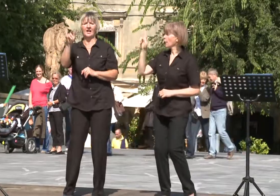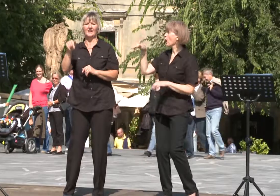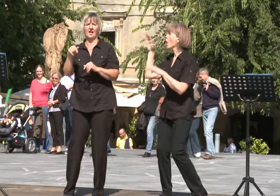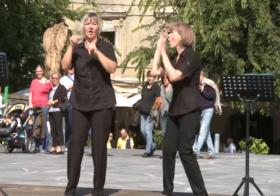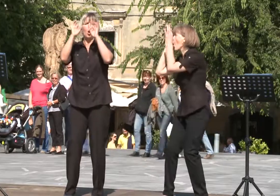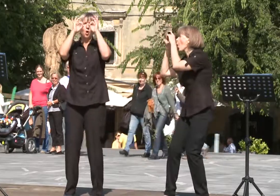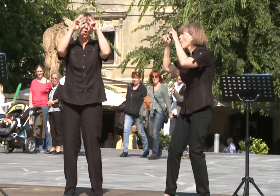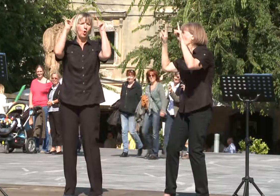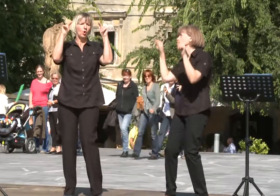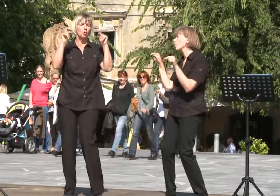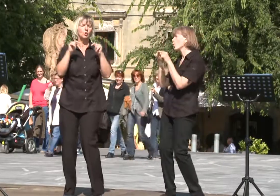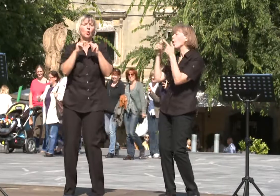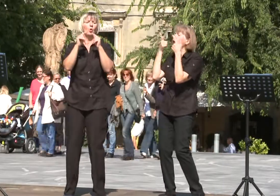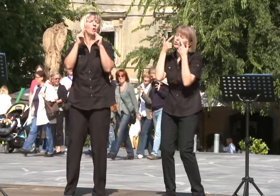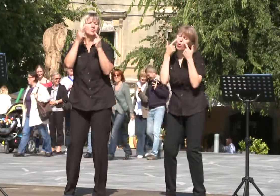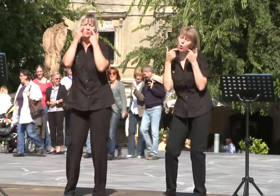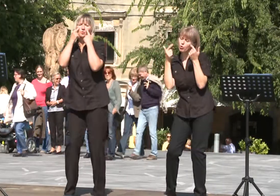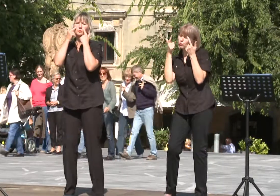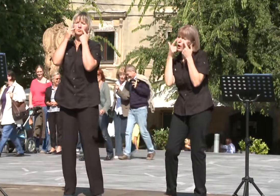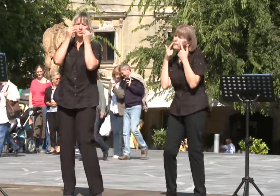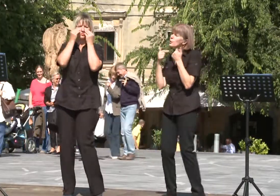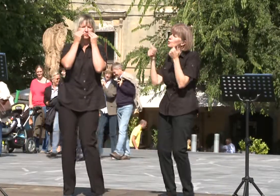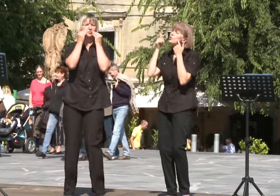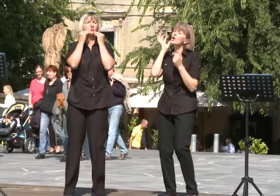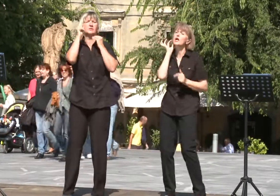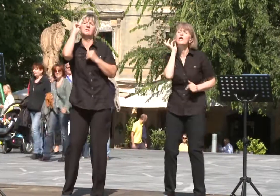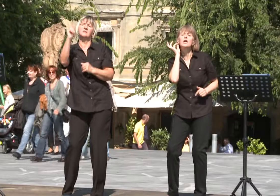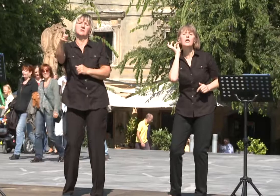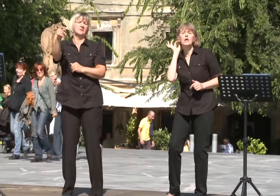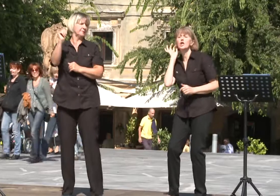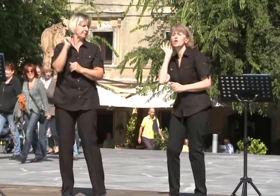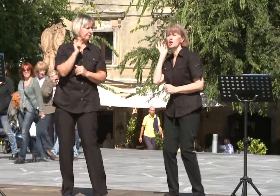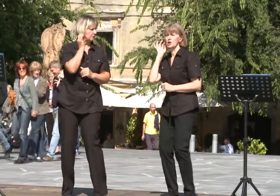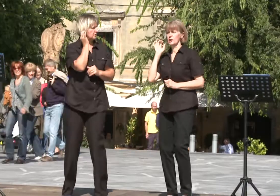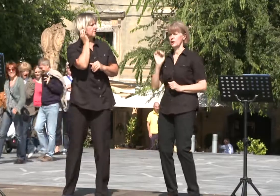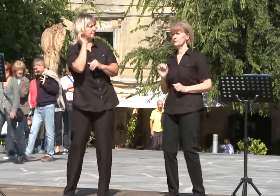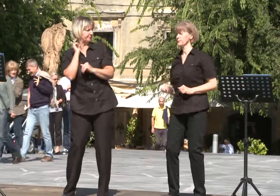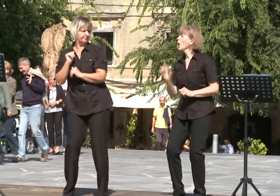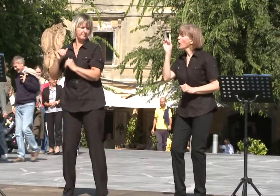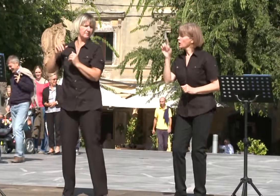na okno pošljemo dekleti in